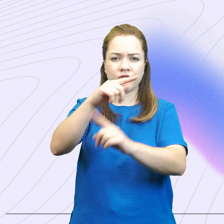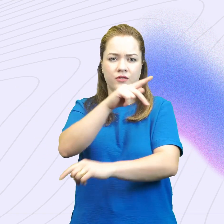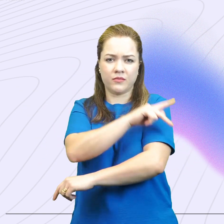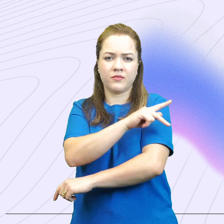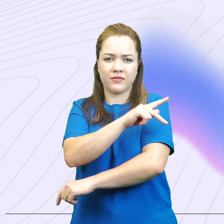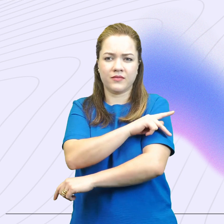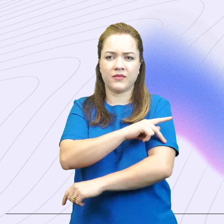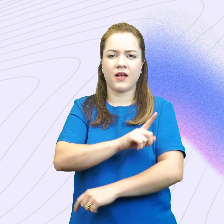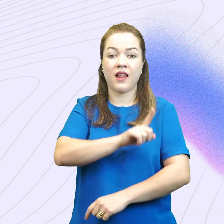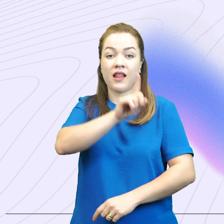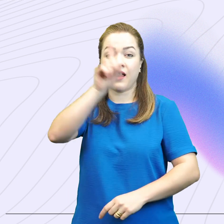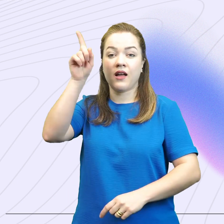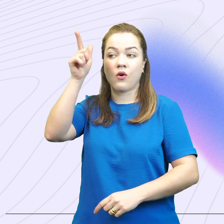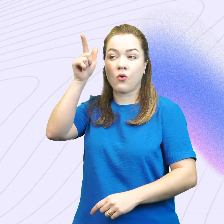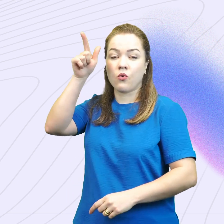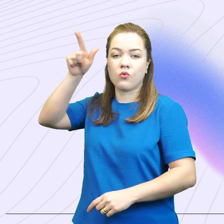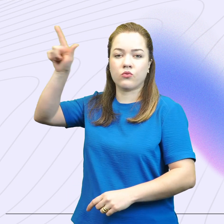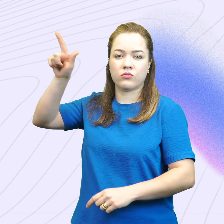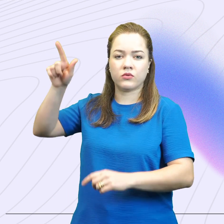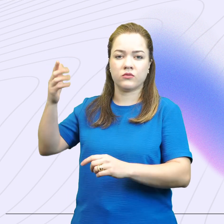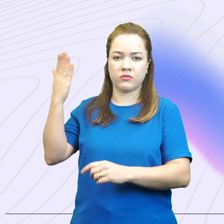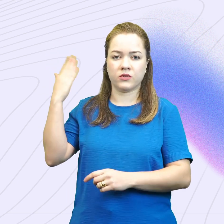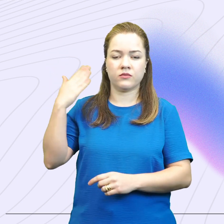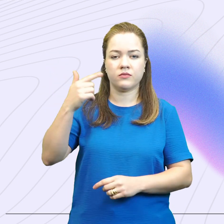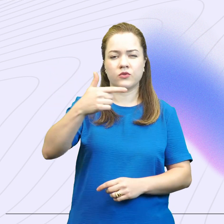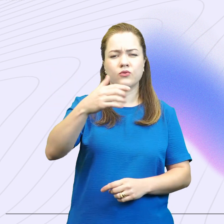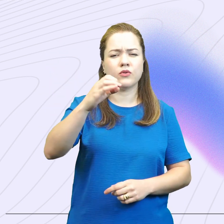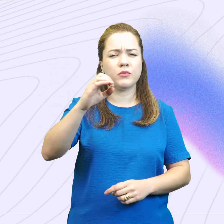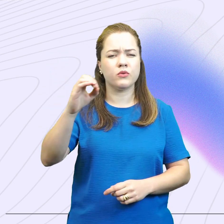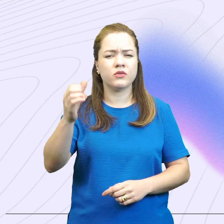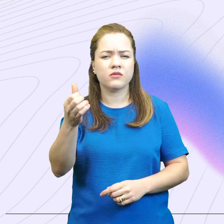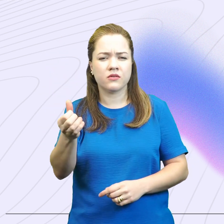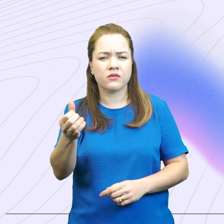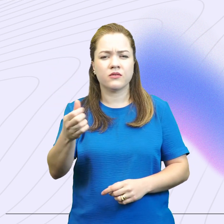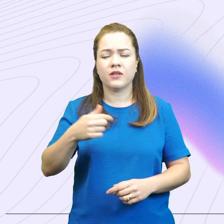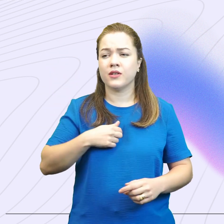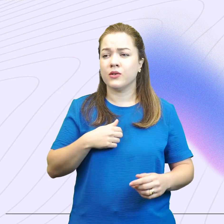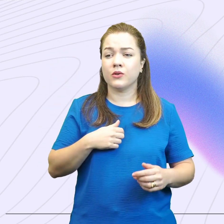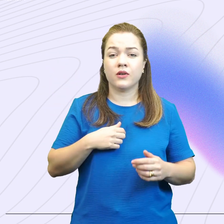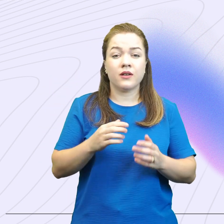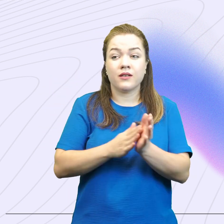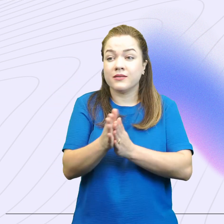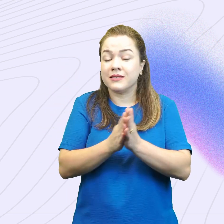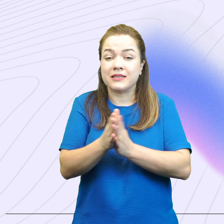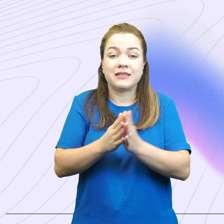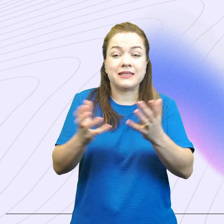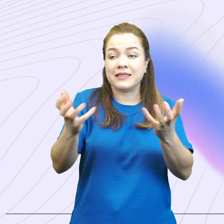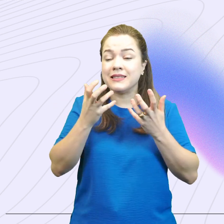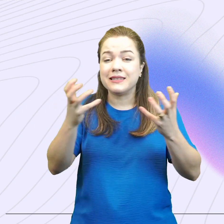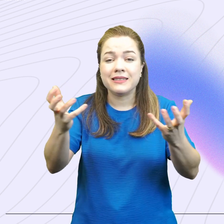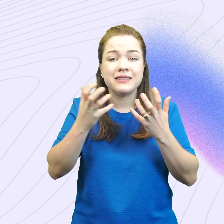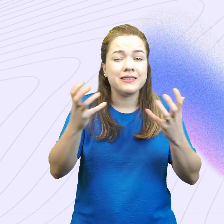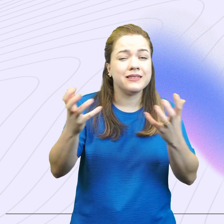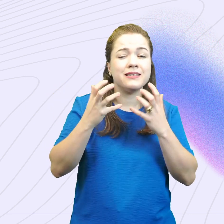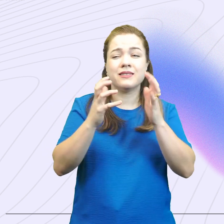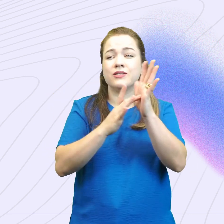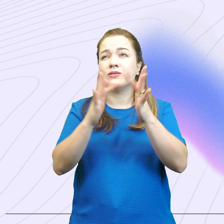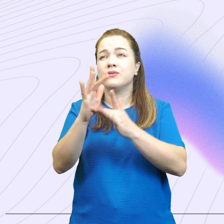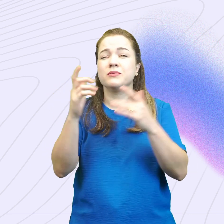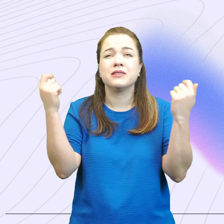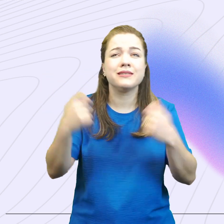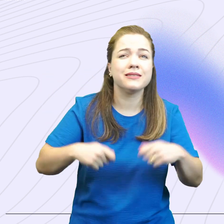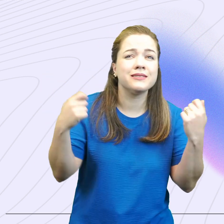Espaço Esperança, em 2006, estava desesperado por Jesus. Eu estava desesperado por